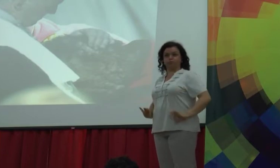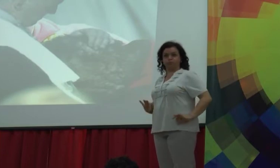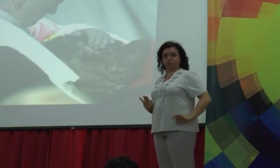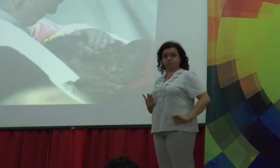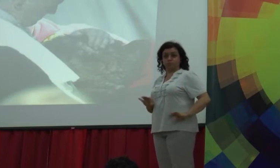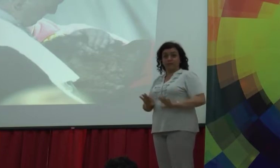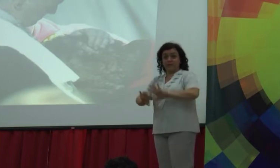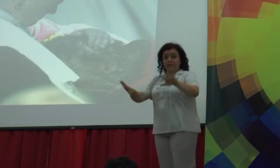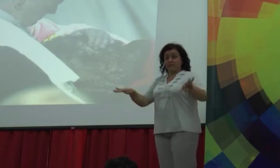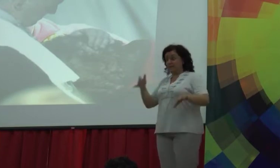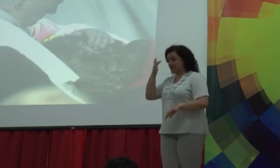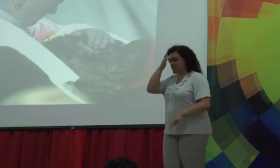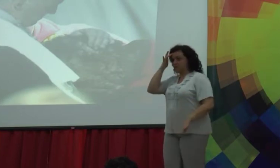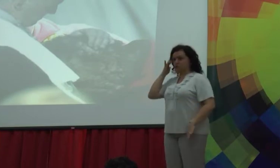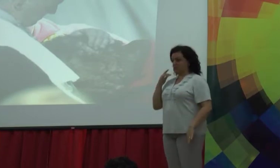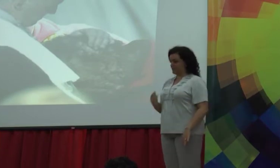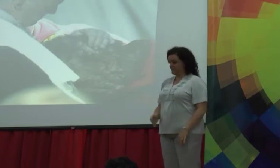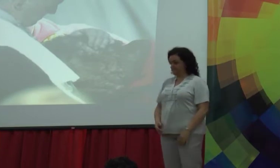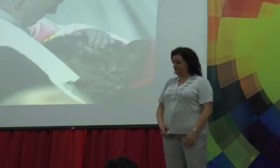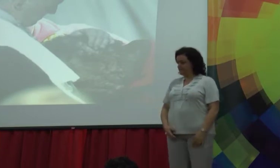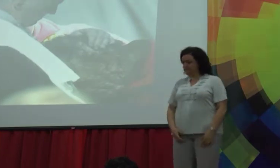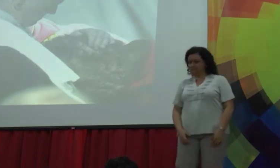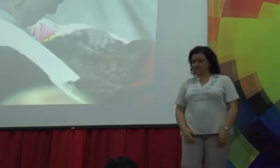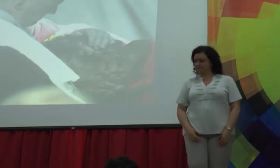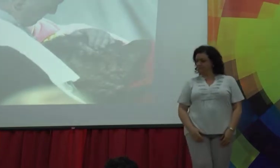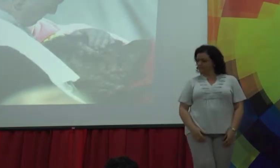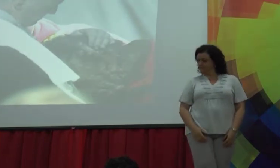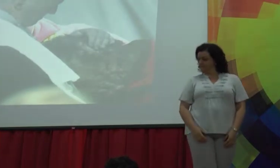vários tipos de doença com